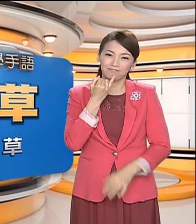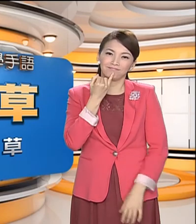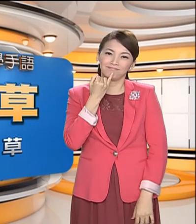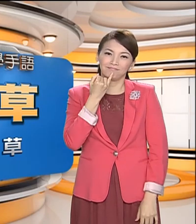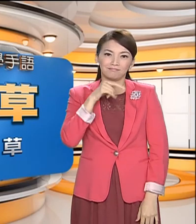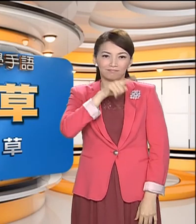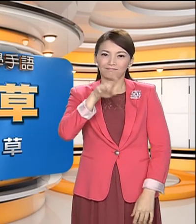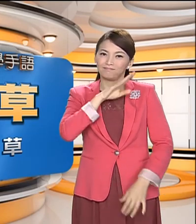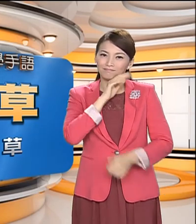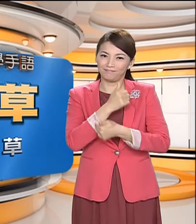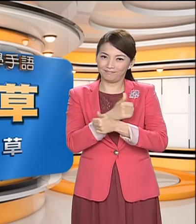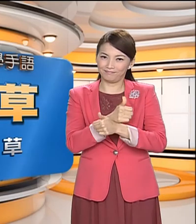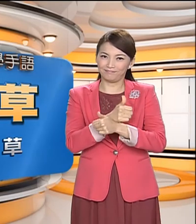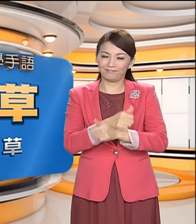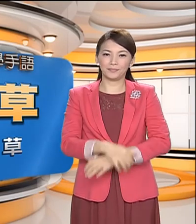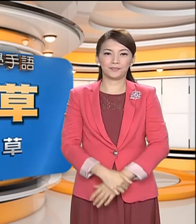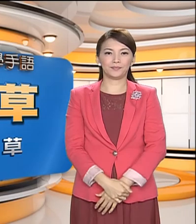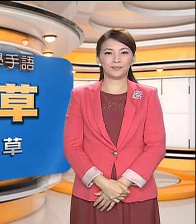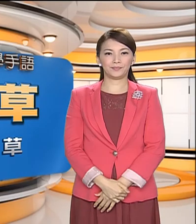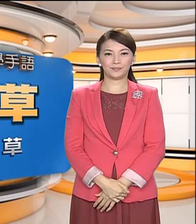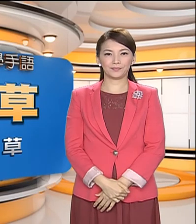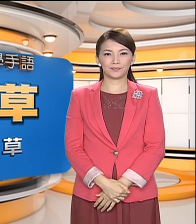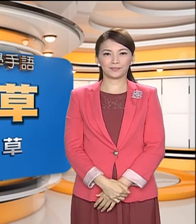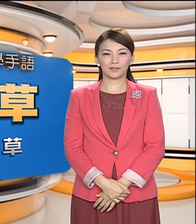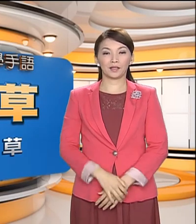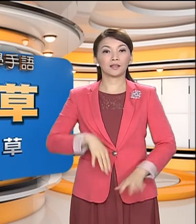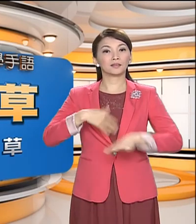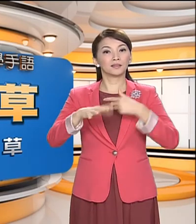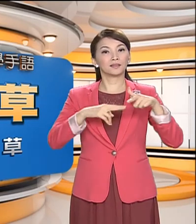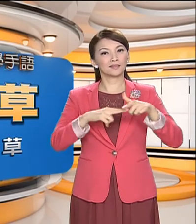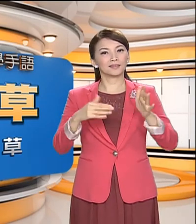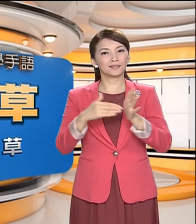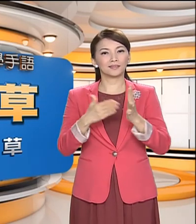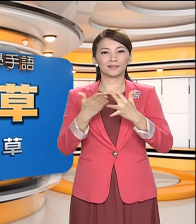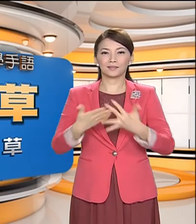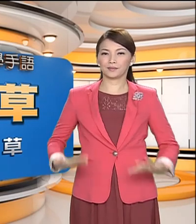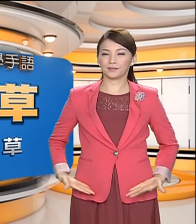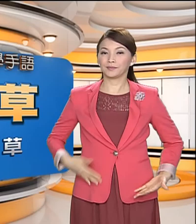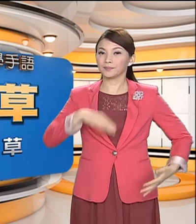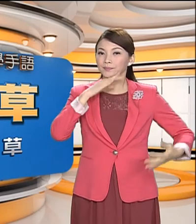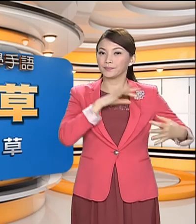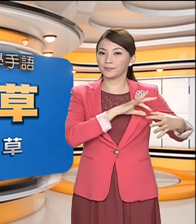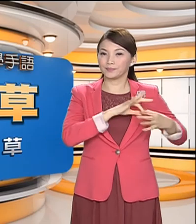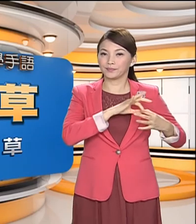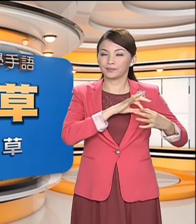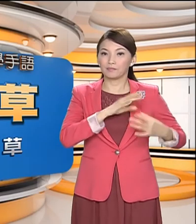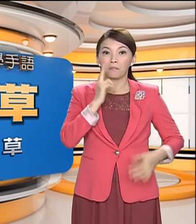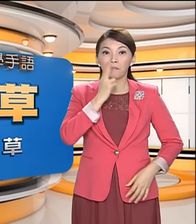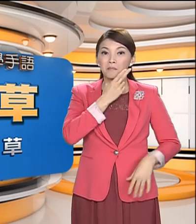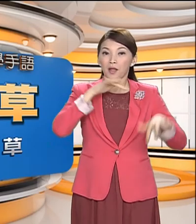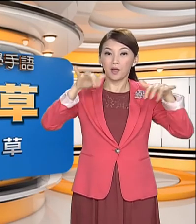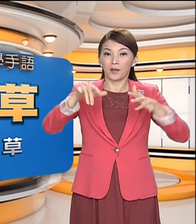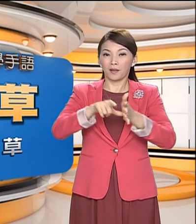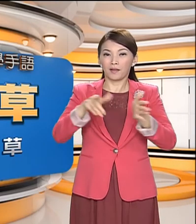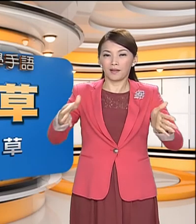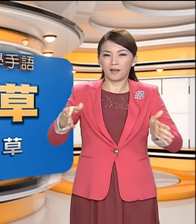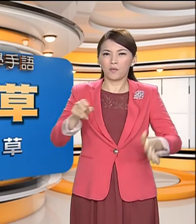喝，提供您做一个参考。学完手语，休息一下，稍后来关心梅雨季提早结